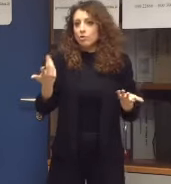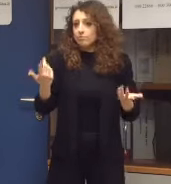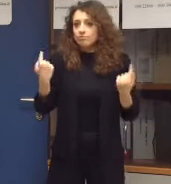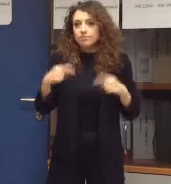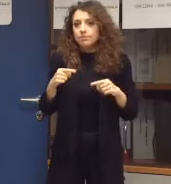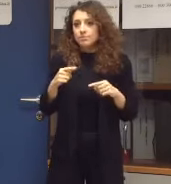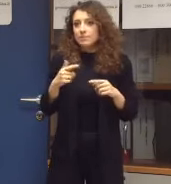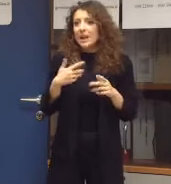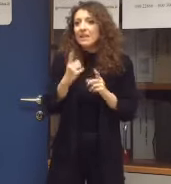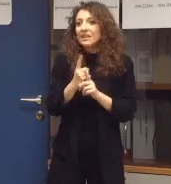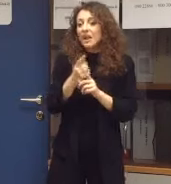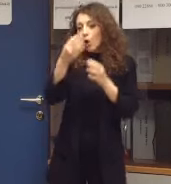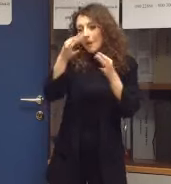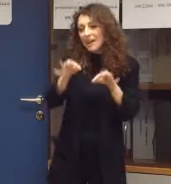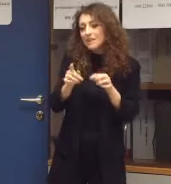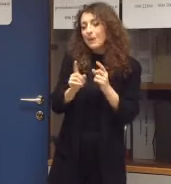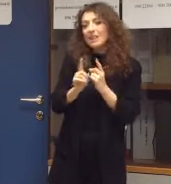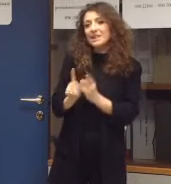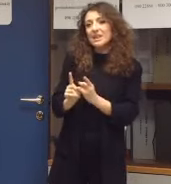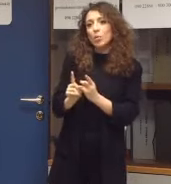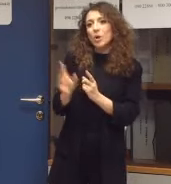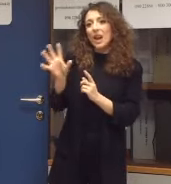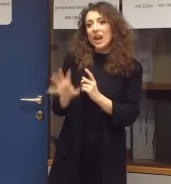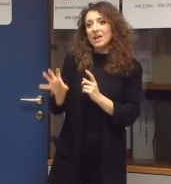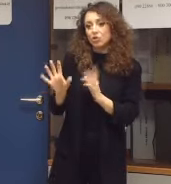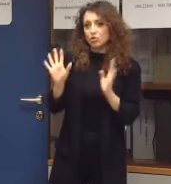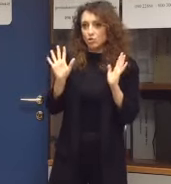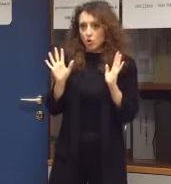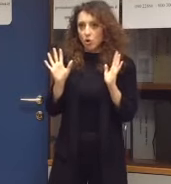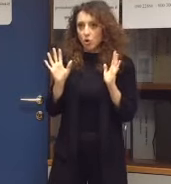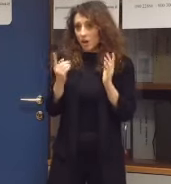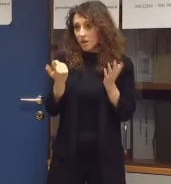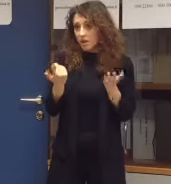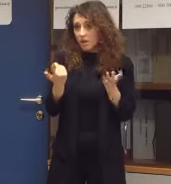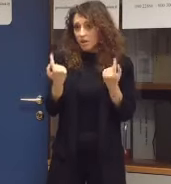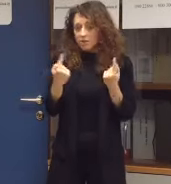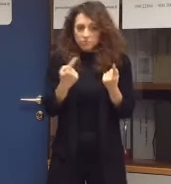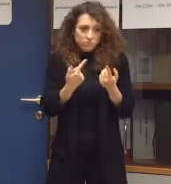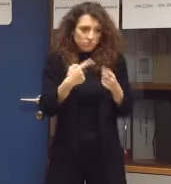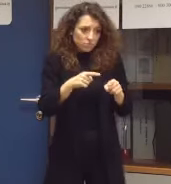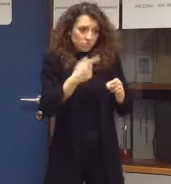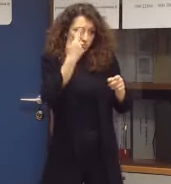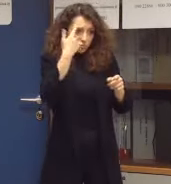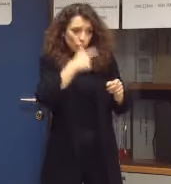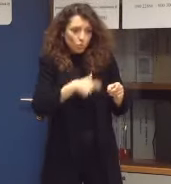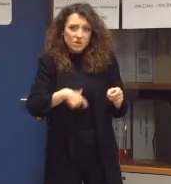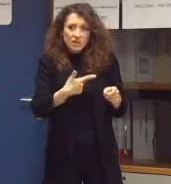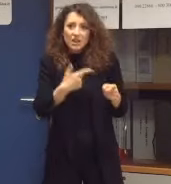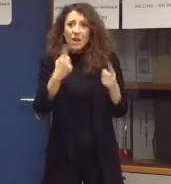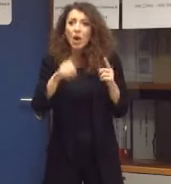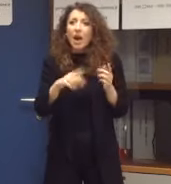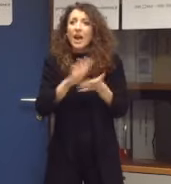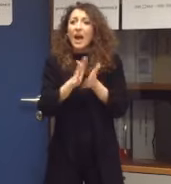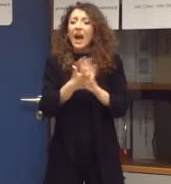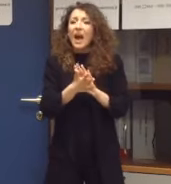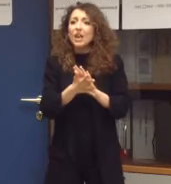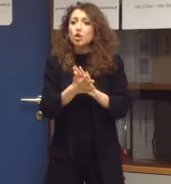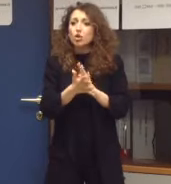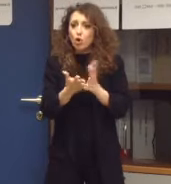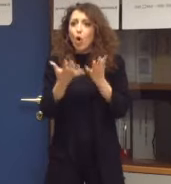dovevamo rispettare quello che veniva detto e adeguarci in maniera precisa. Del resto tu sindaco hai firmato anche un atto di adesione, quindi